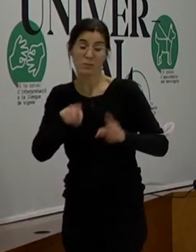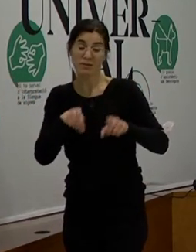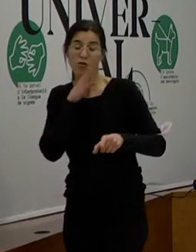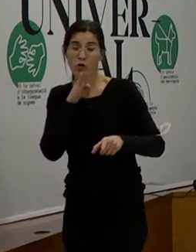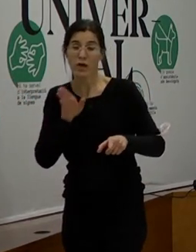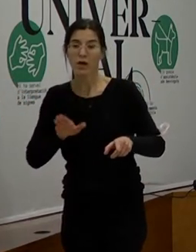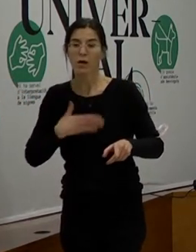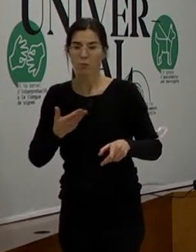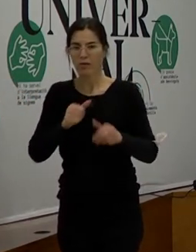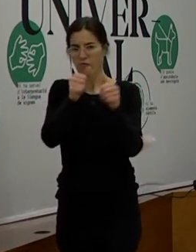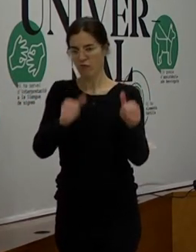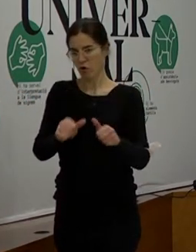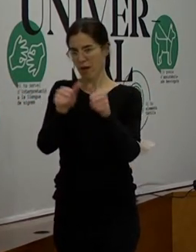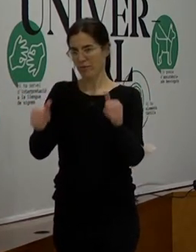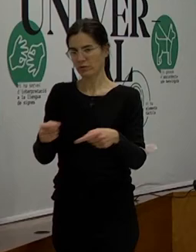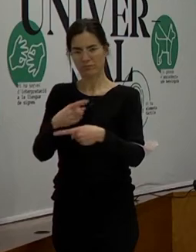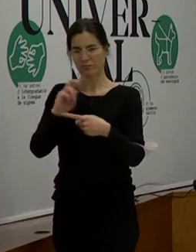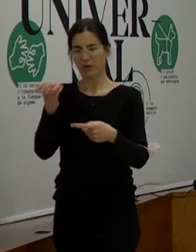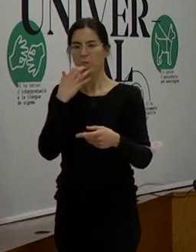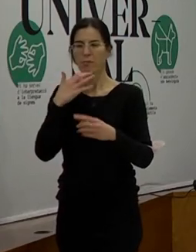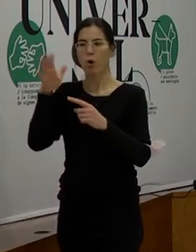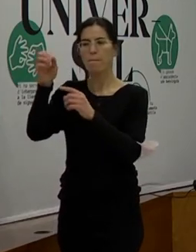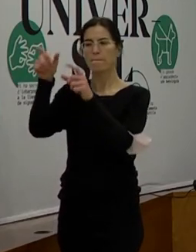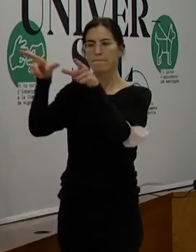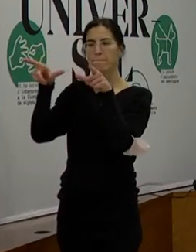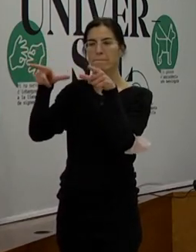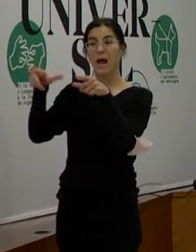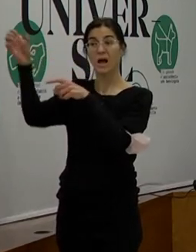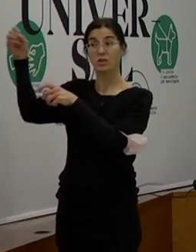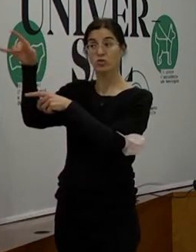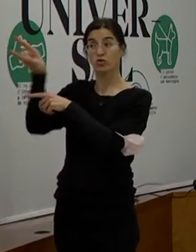es poden donar molts formatos de plaques solares, bueno,